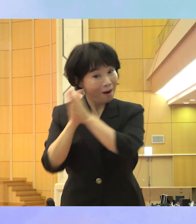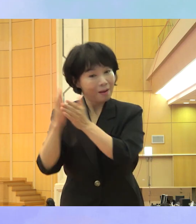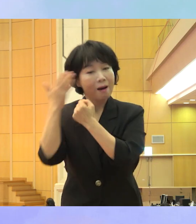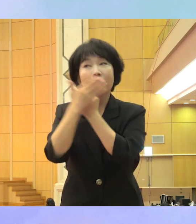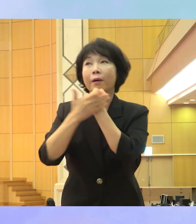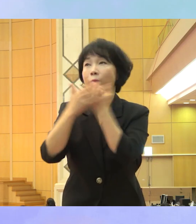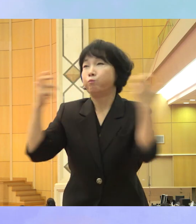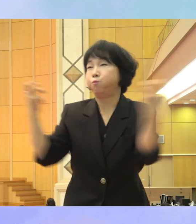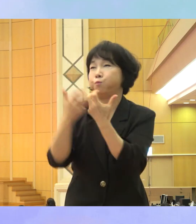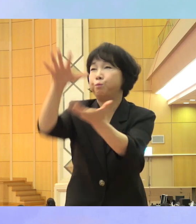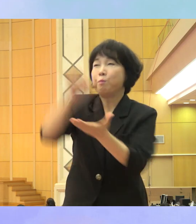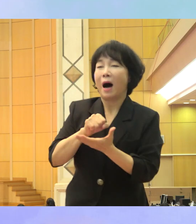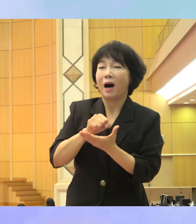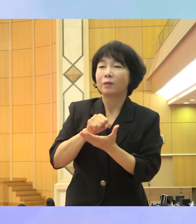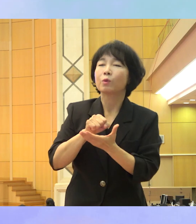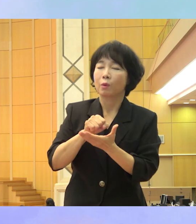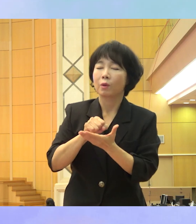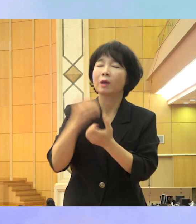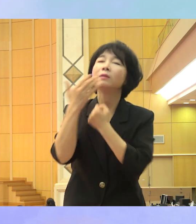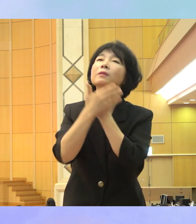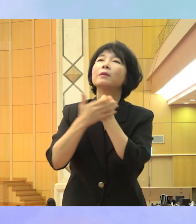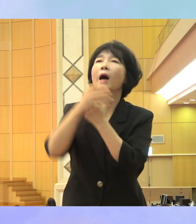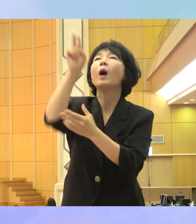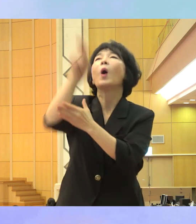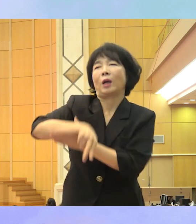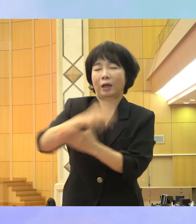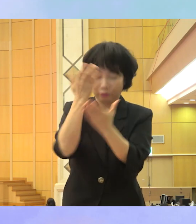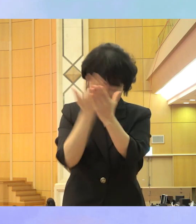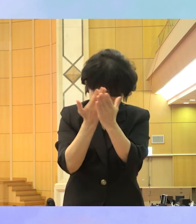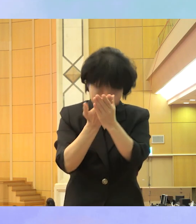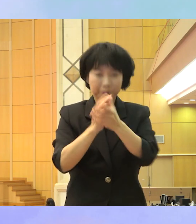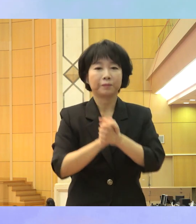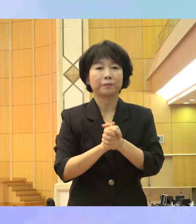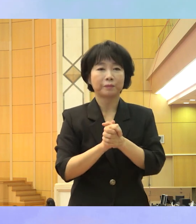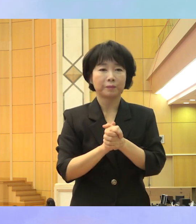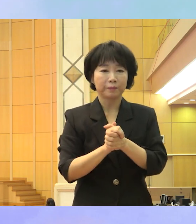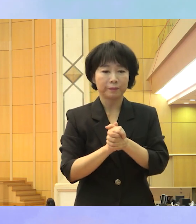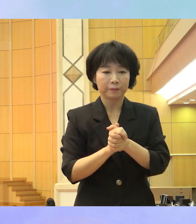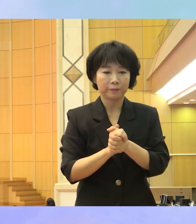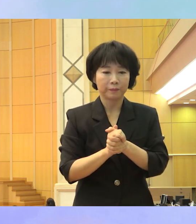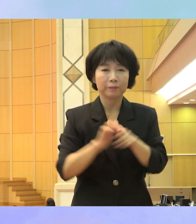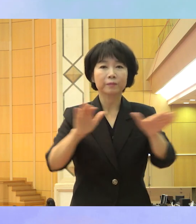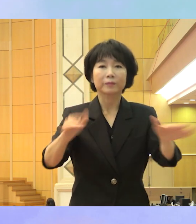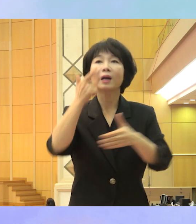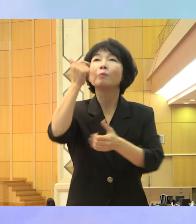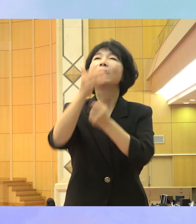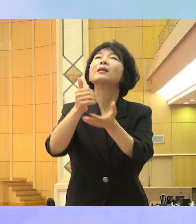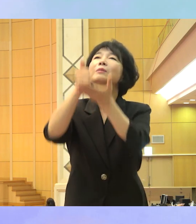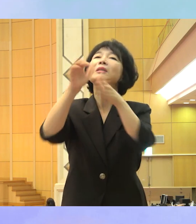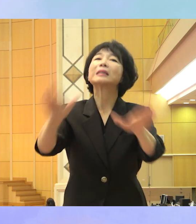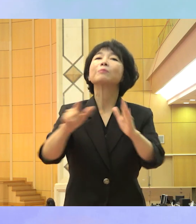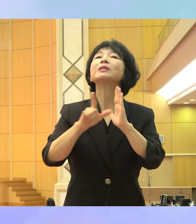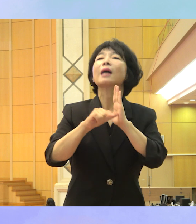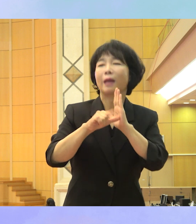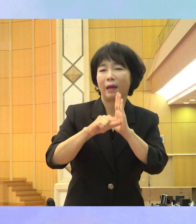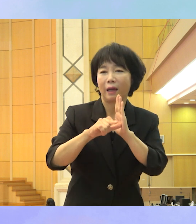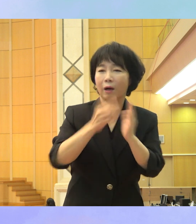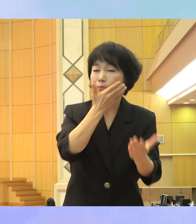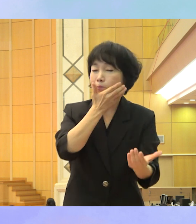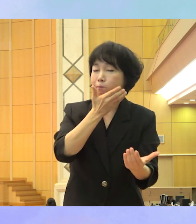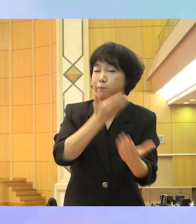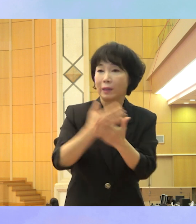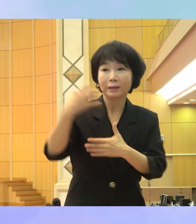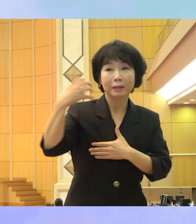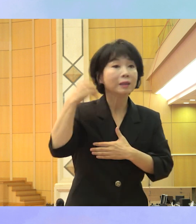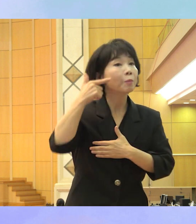은혜 충만히 받는 시간 될 수 있도록 은총을 베풀어 주시옵소서. 아버지 하나님, 이 시간에는 귀하신